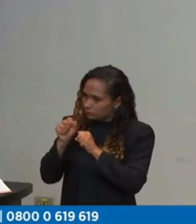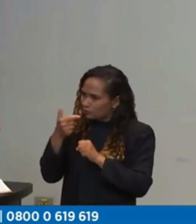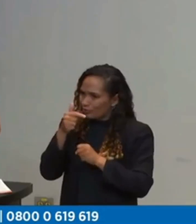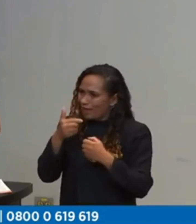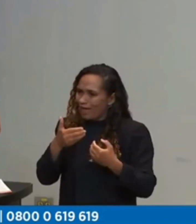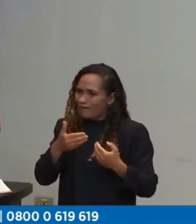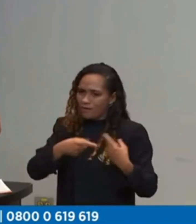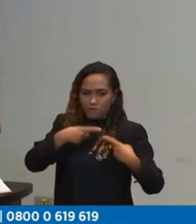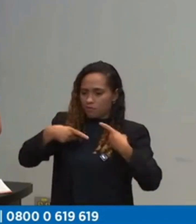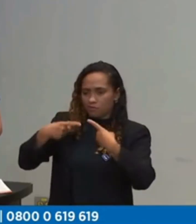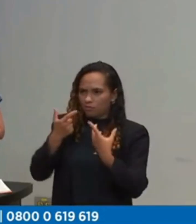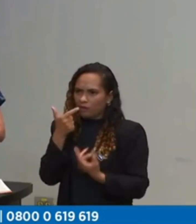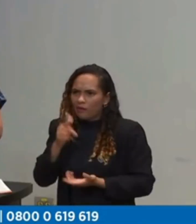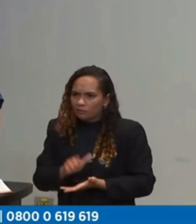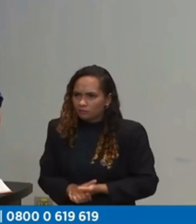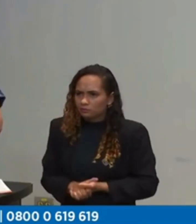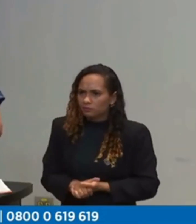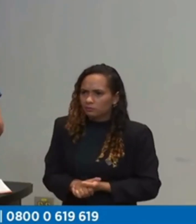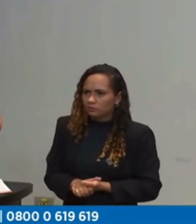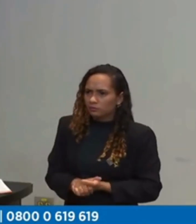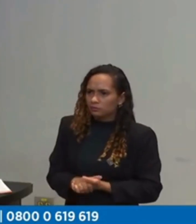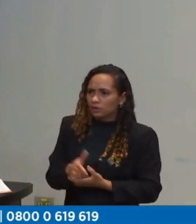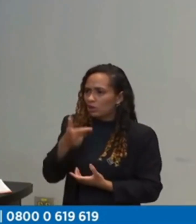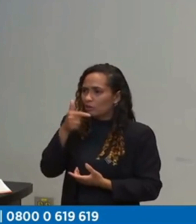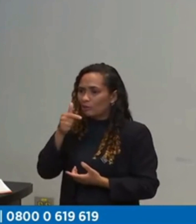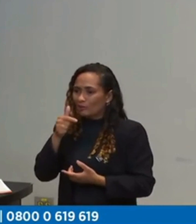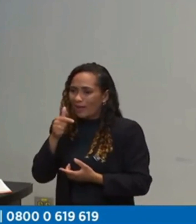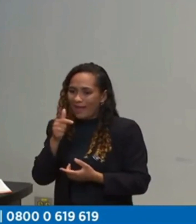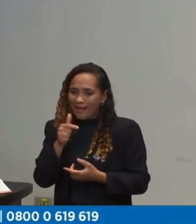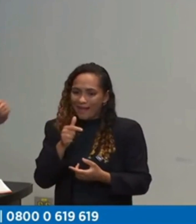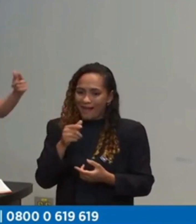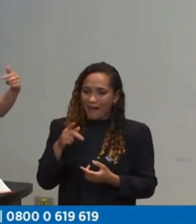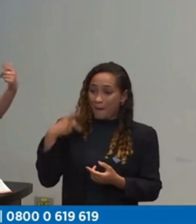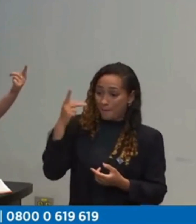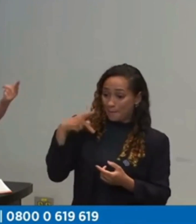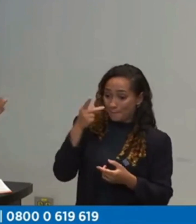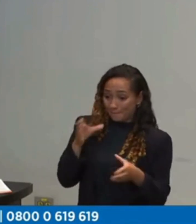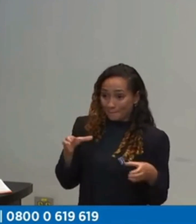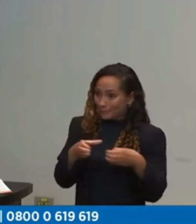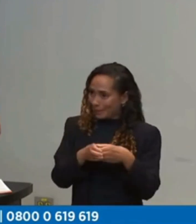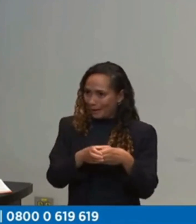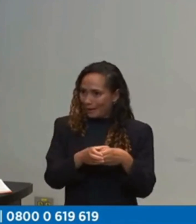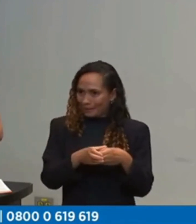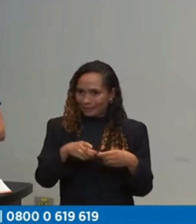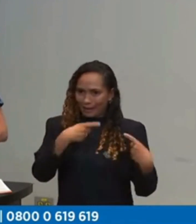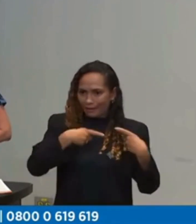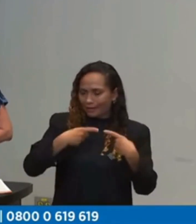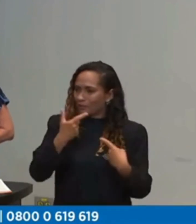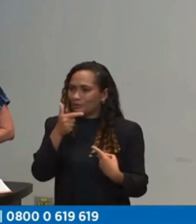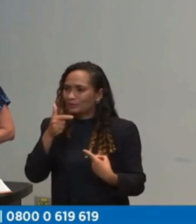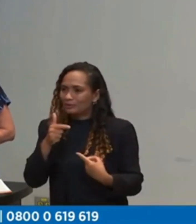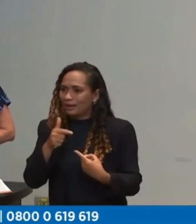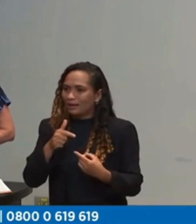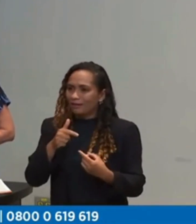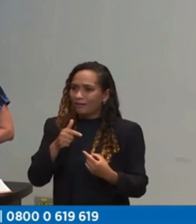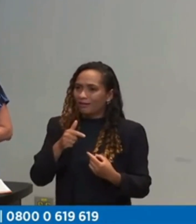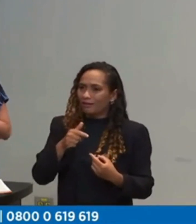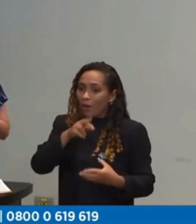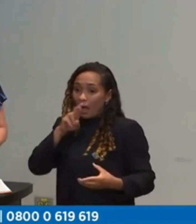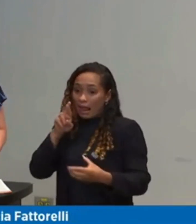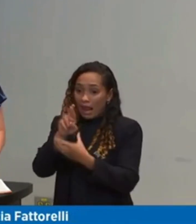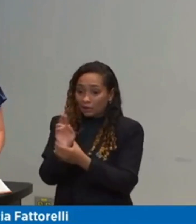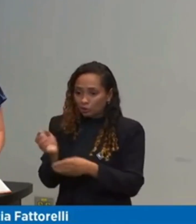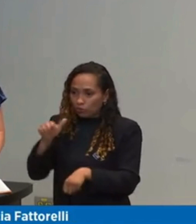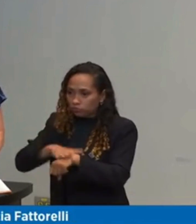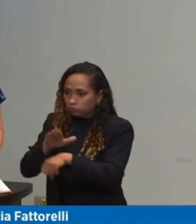houve debate. Não houve debate nem entre os parlamentares. O relatório foi sendo mudado até na hora de votar.